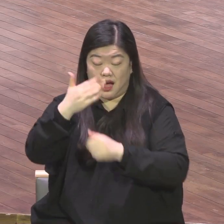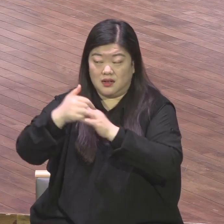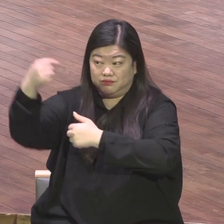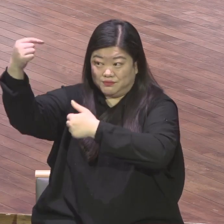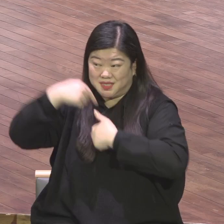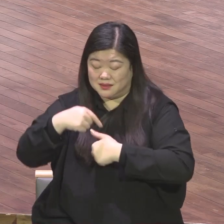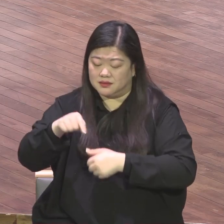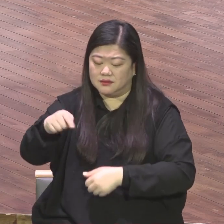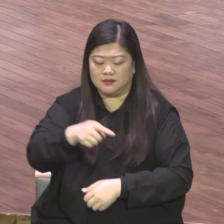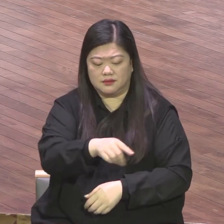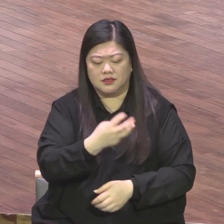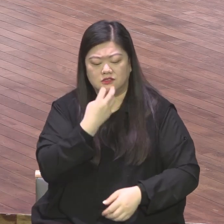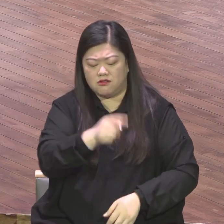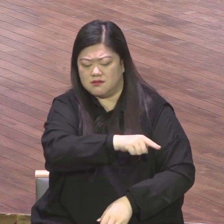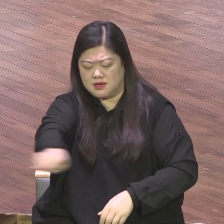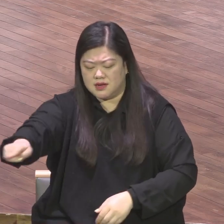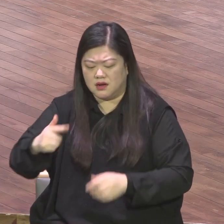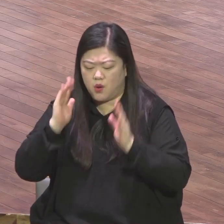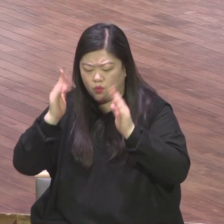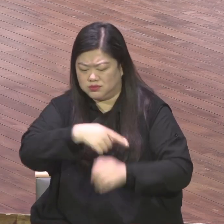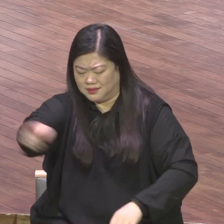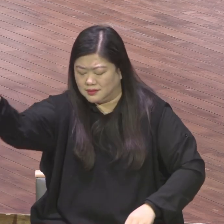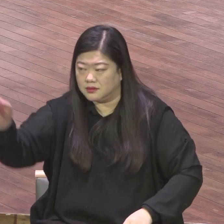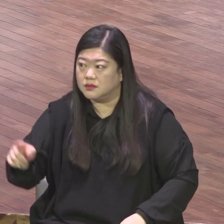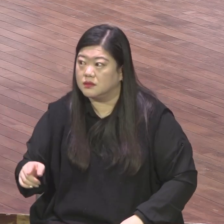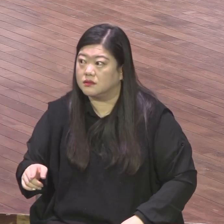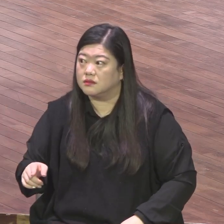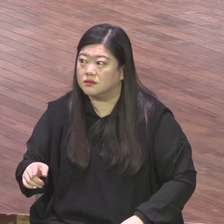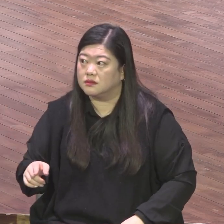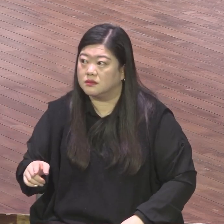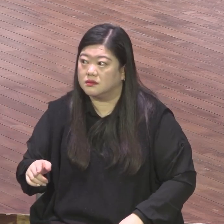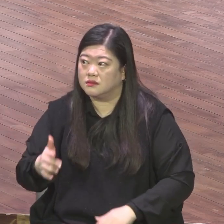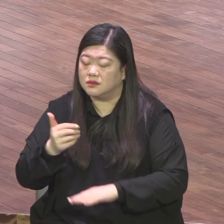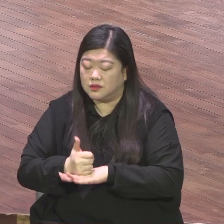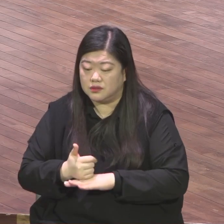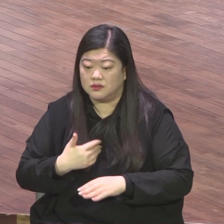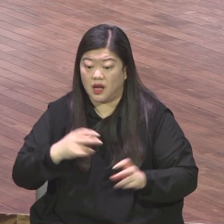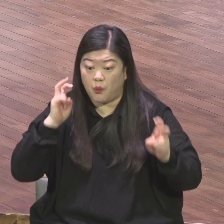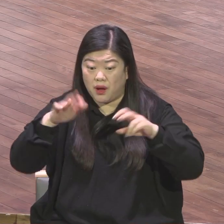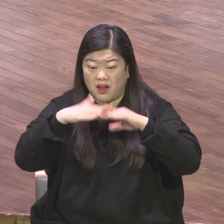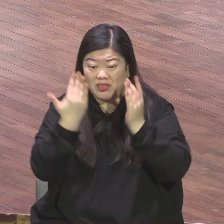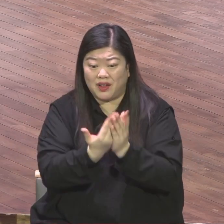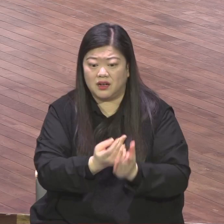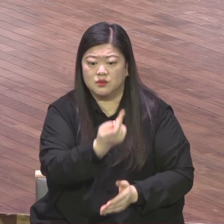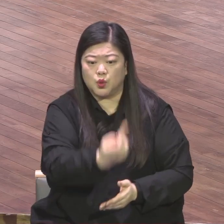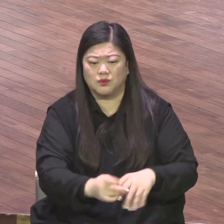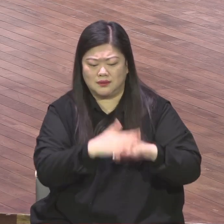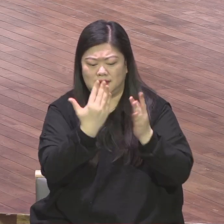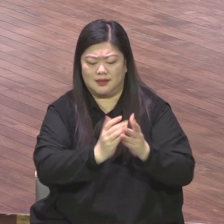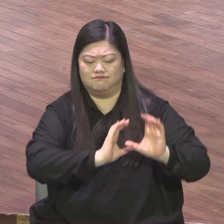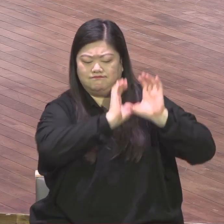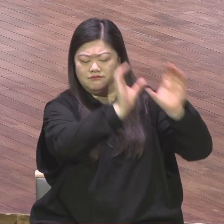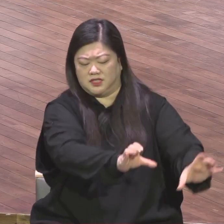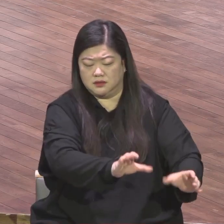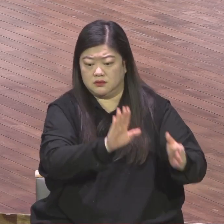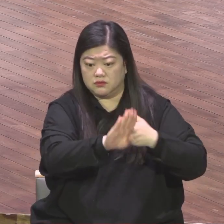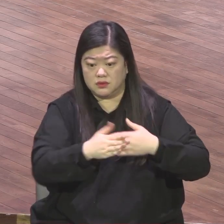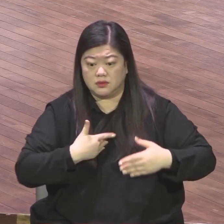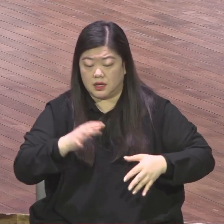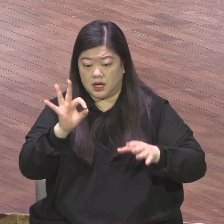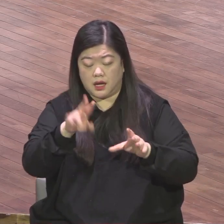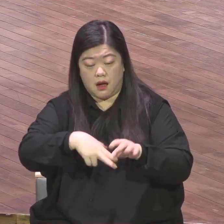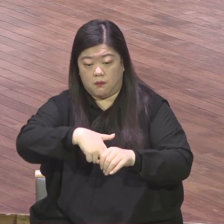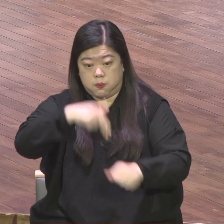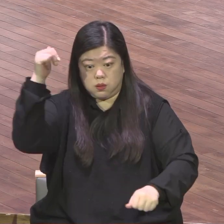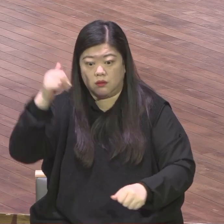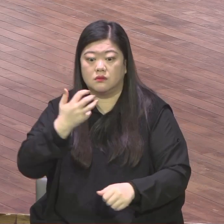하나님께서 인도하실 때는요 아브라함이 가라 갈 바를 알지 못하고 그는 가는 거예요. 어디로 몰라요. 그냥 가는